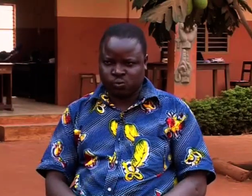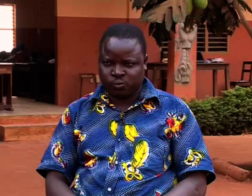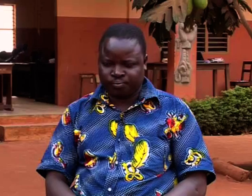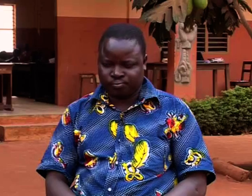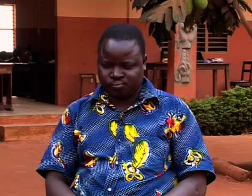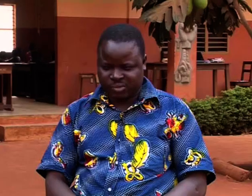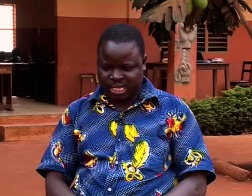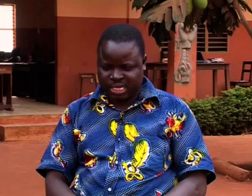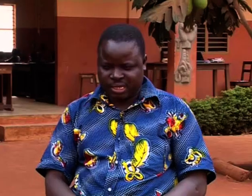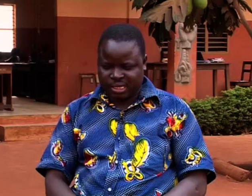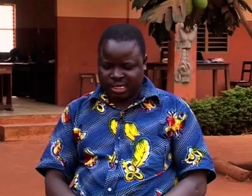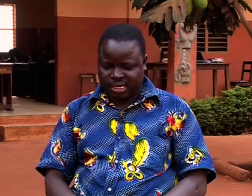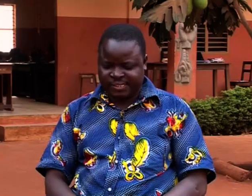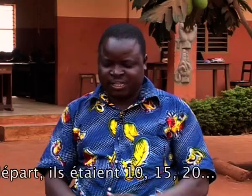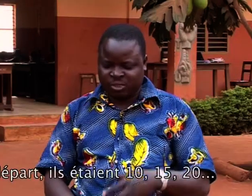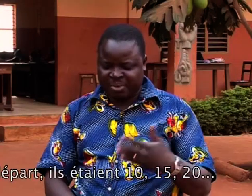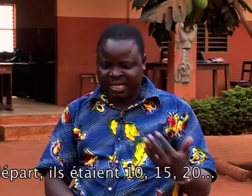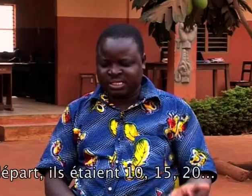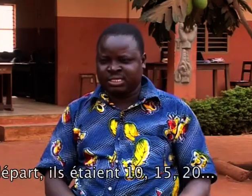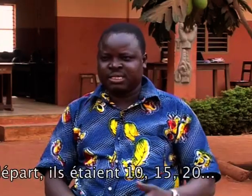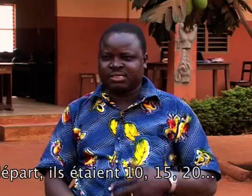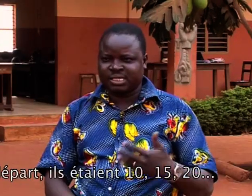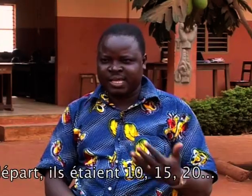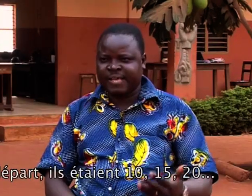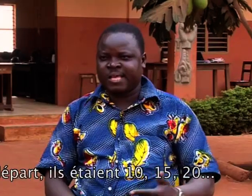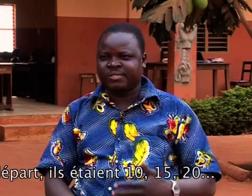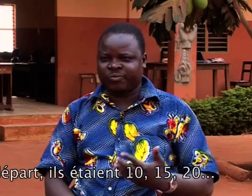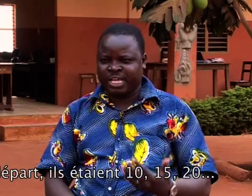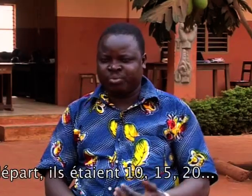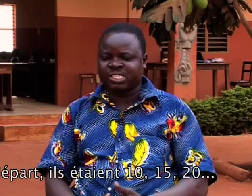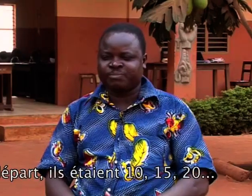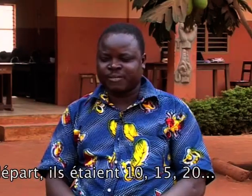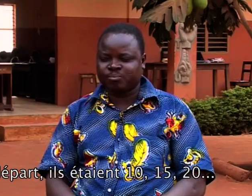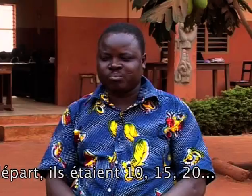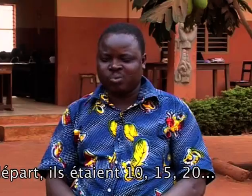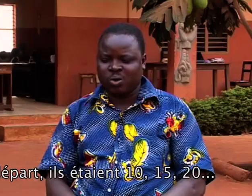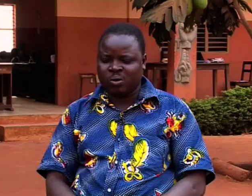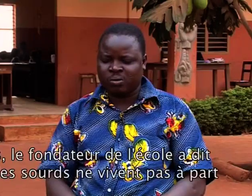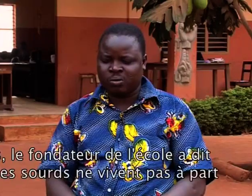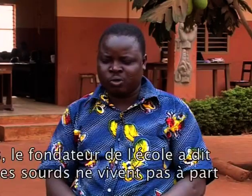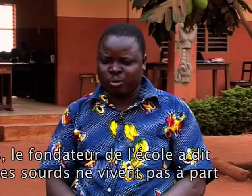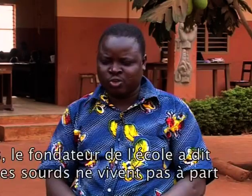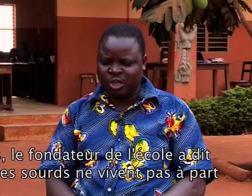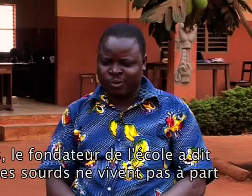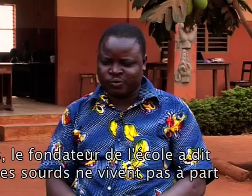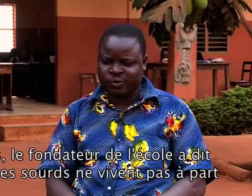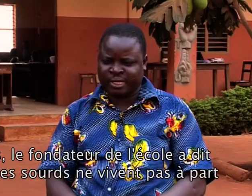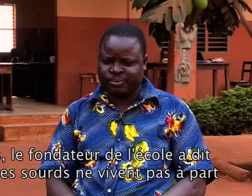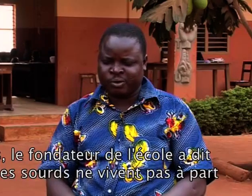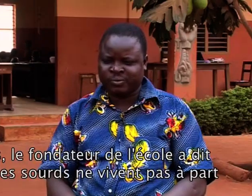sourds. Ils étaient au départ 10, 15, 20 pour estimer. Bon, le promoteur, M. Raymond